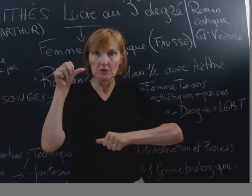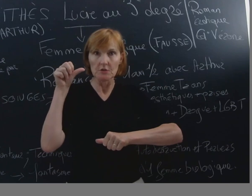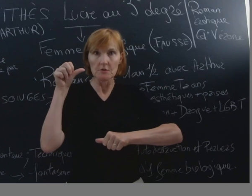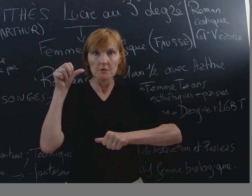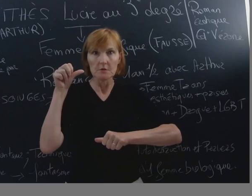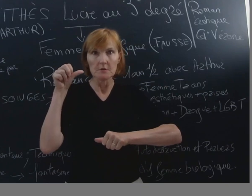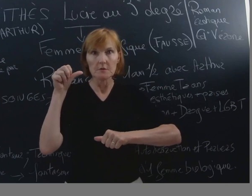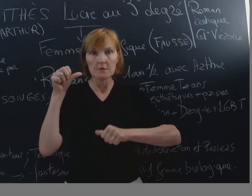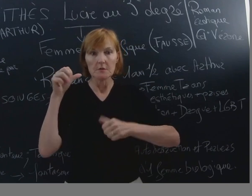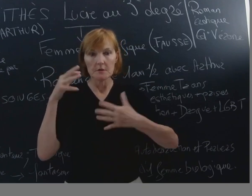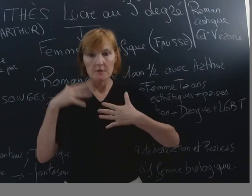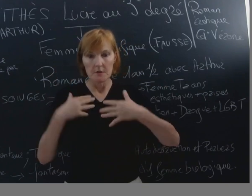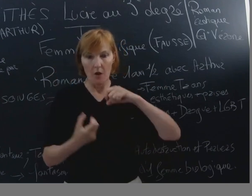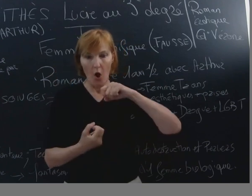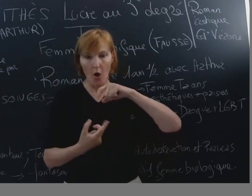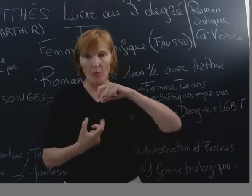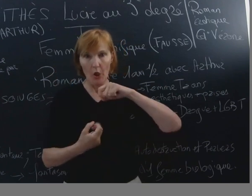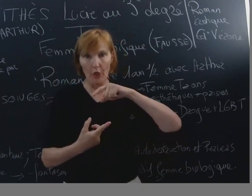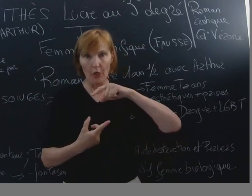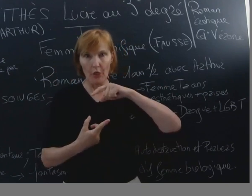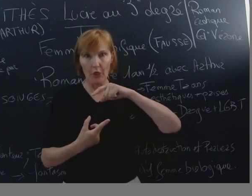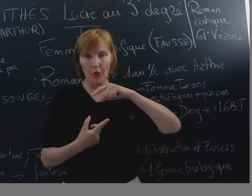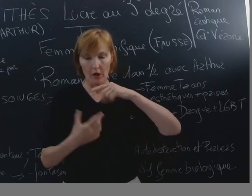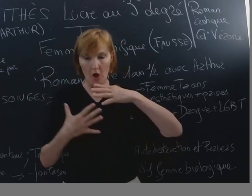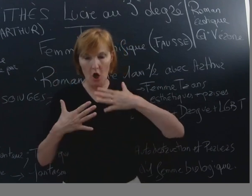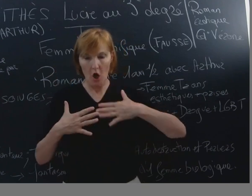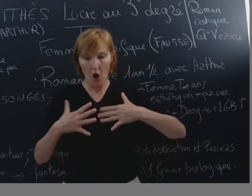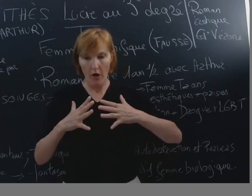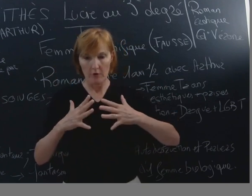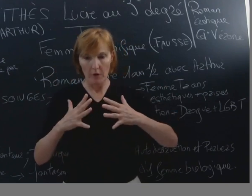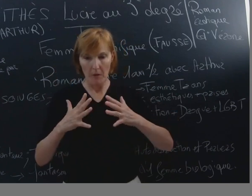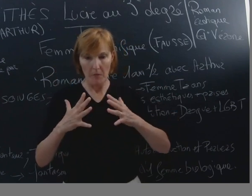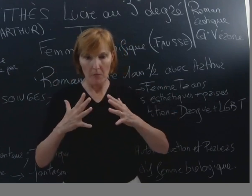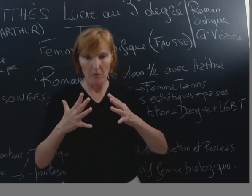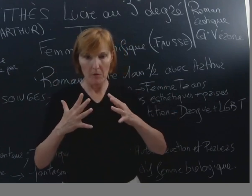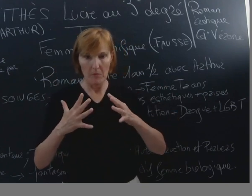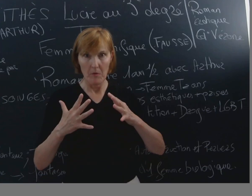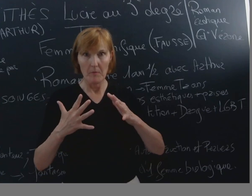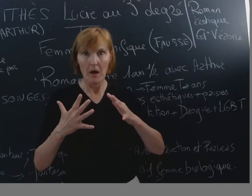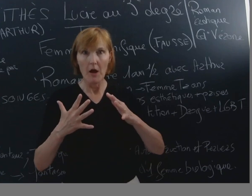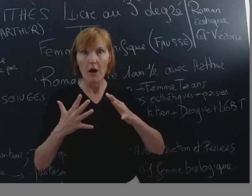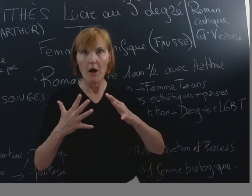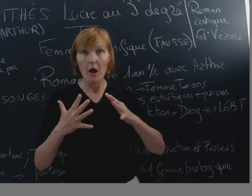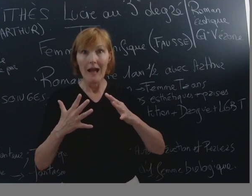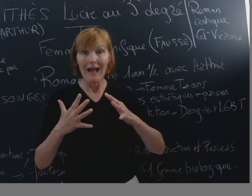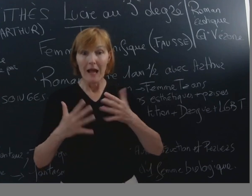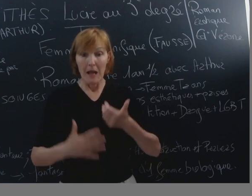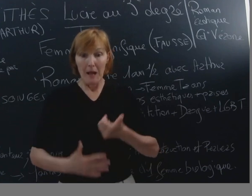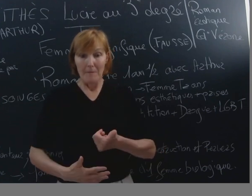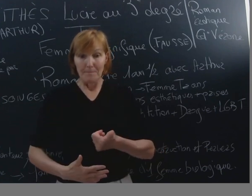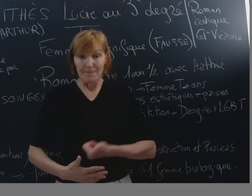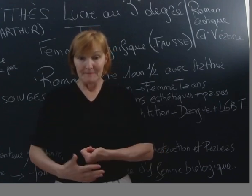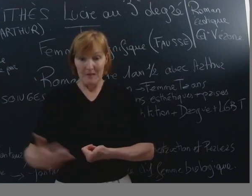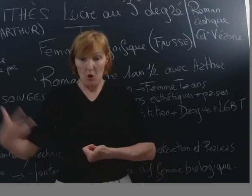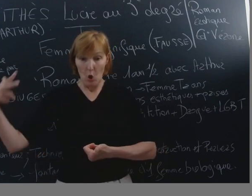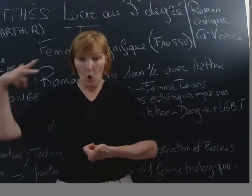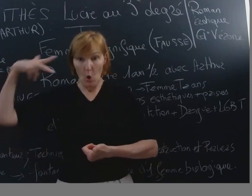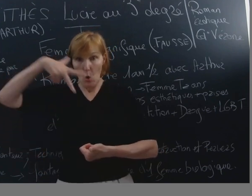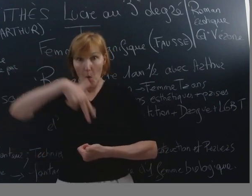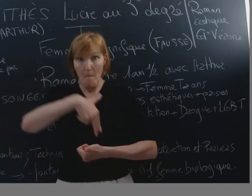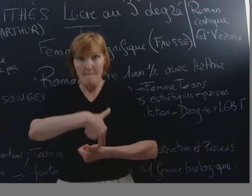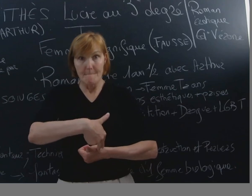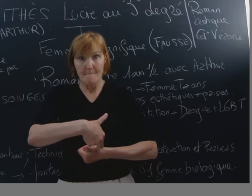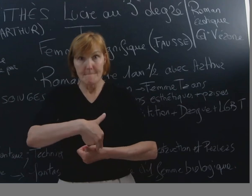va accepter des opérations et des prises d'hormones pour que son corps se